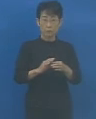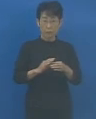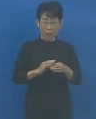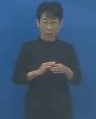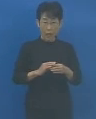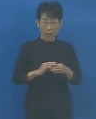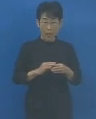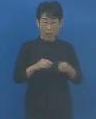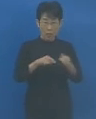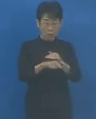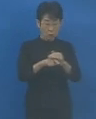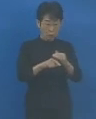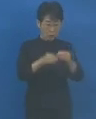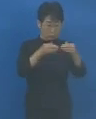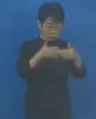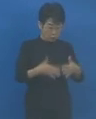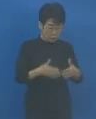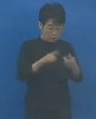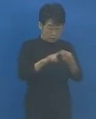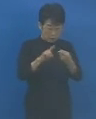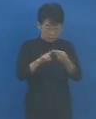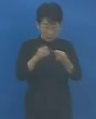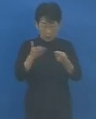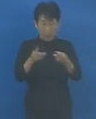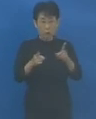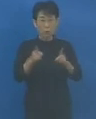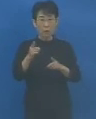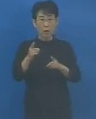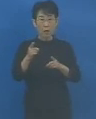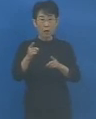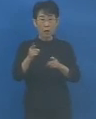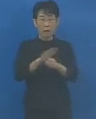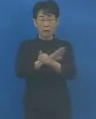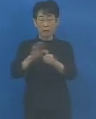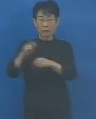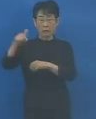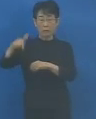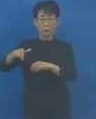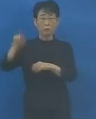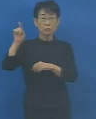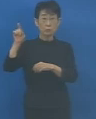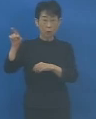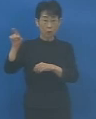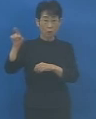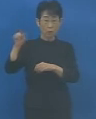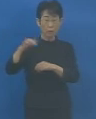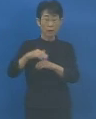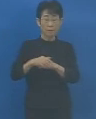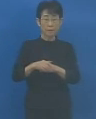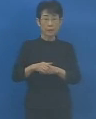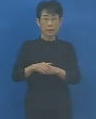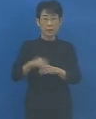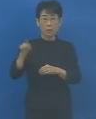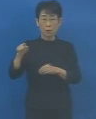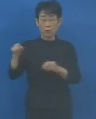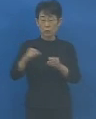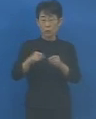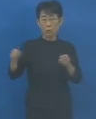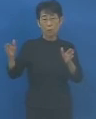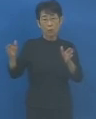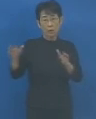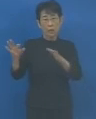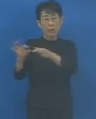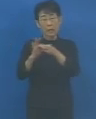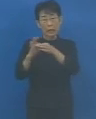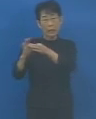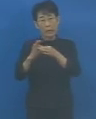件満たすかどうか等も含めて内閣府とは実はずっとここのところですね、連絡を取り合